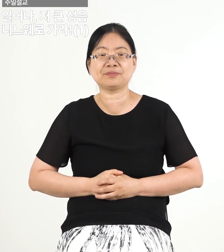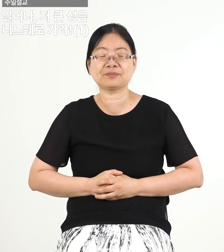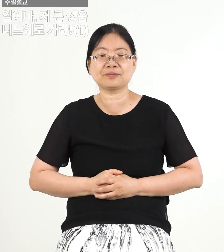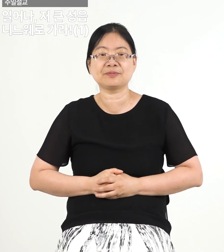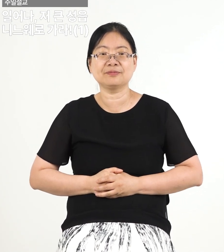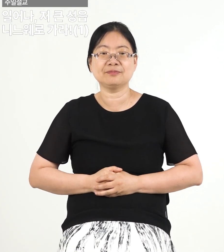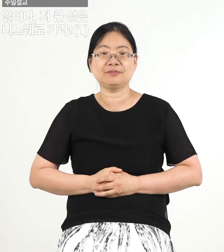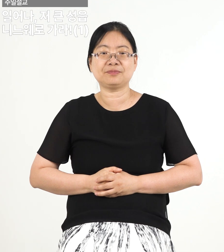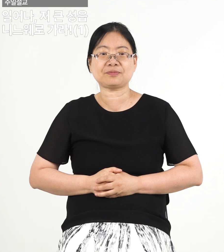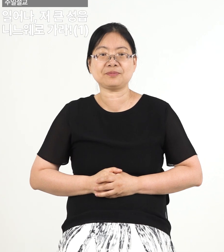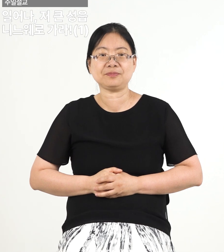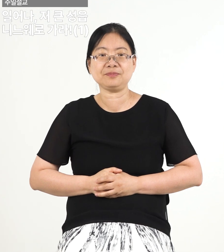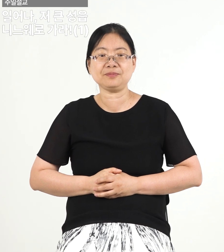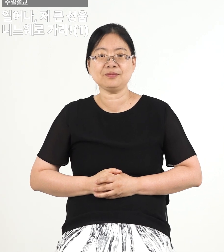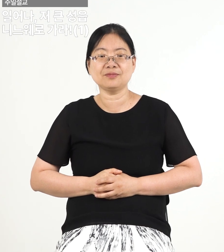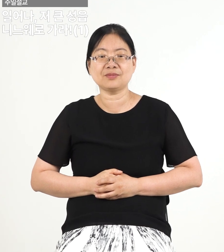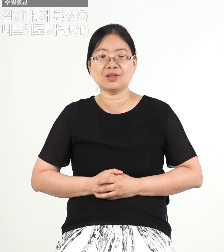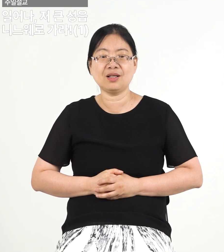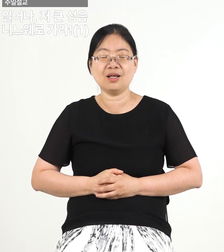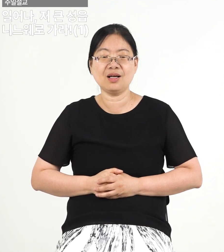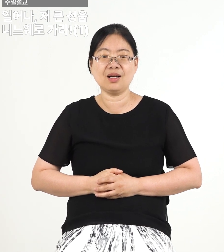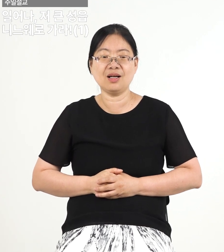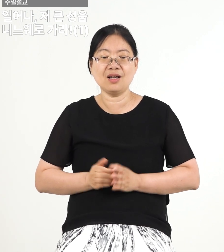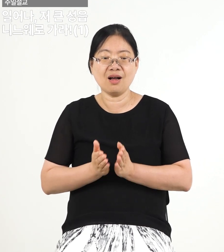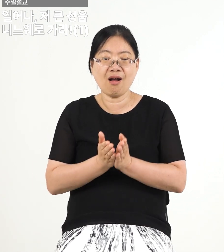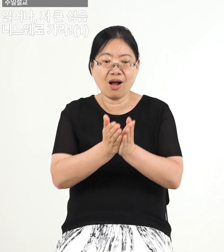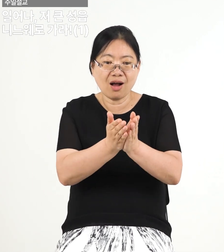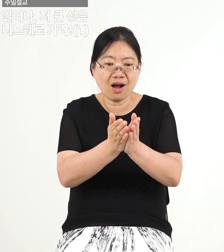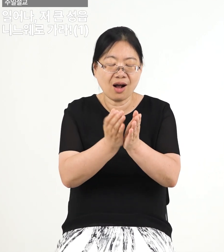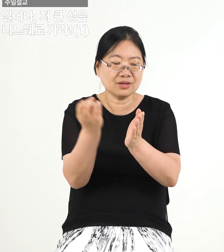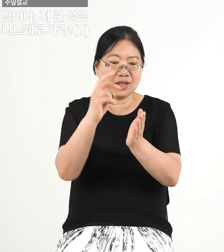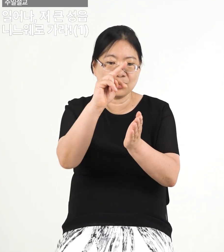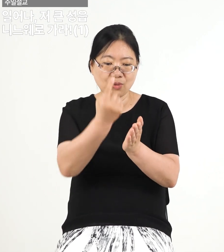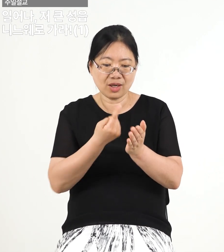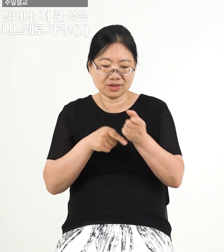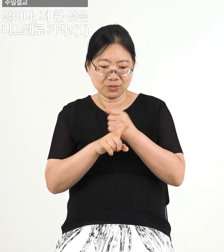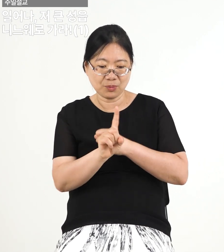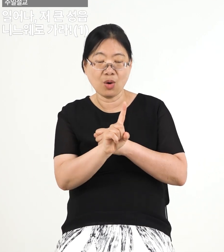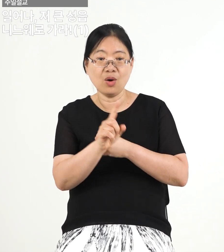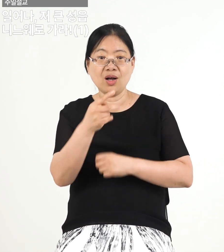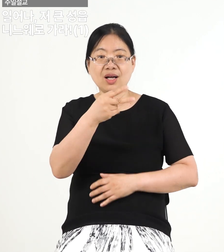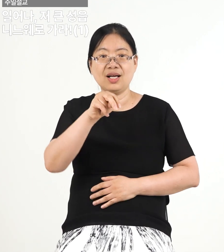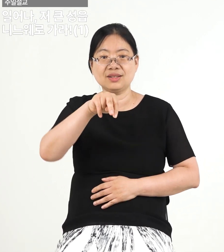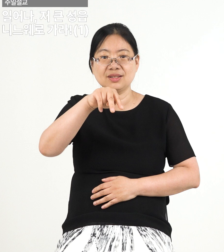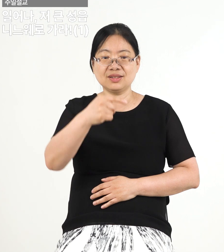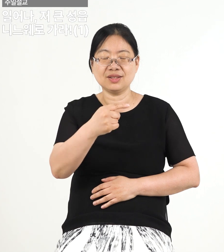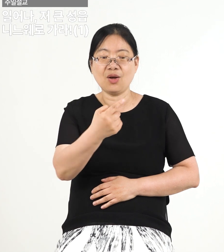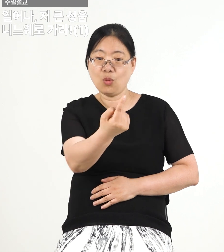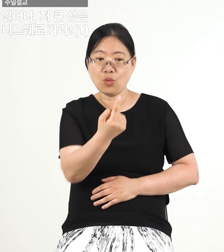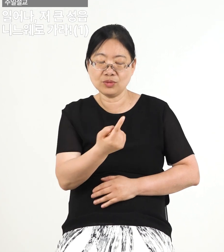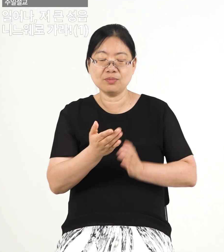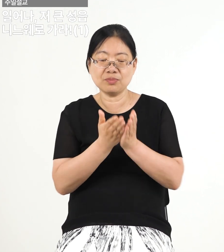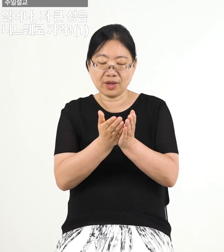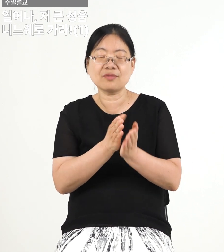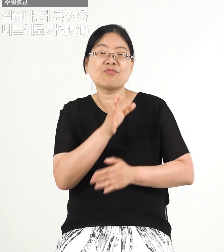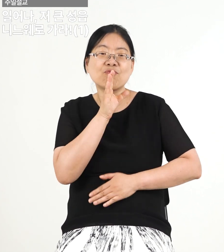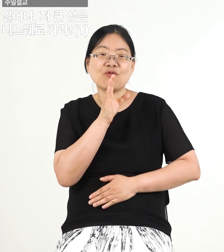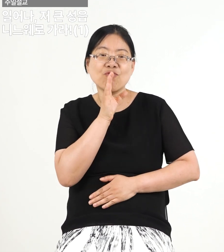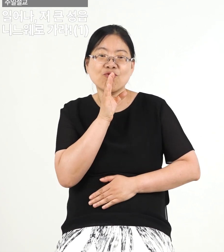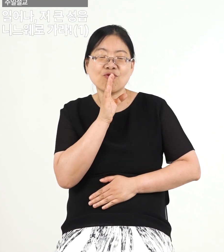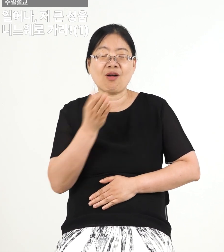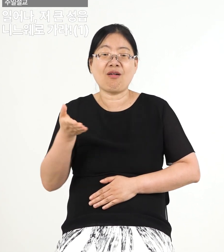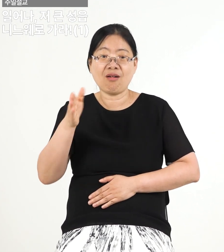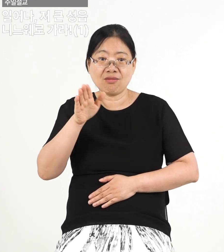여러분, 그 배가 왜 돌아왔을까요? 가다가. 그러니까 다시스에서 오는 배가 맞아요. 맞기는.